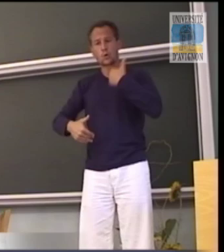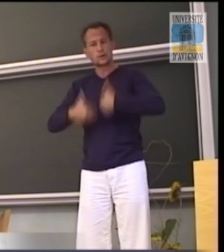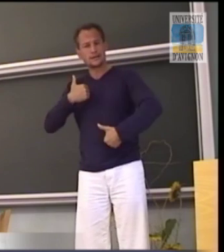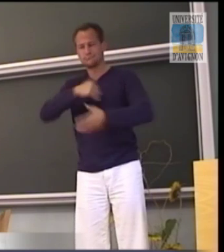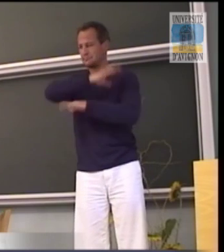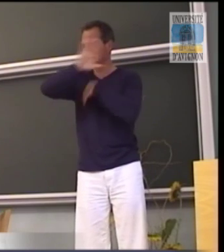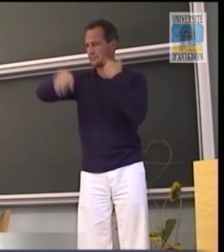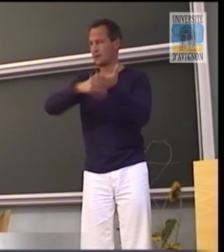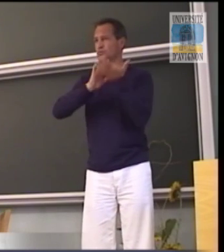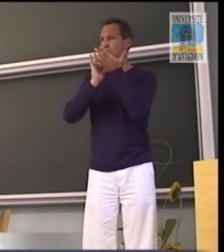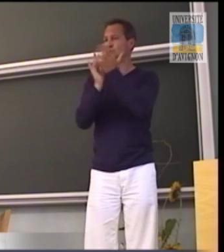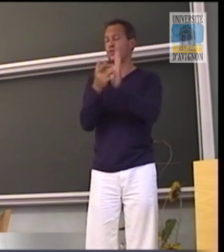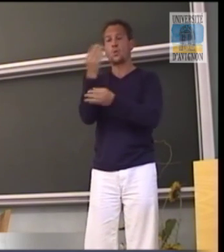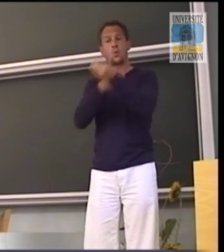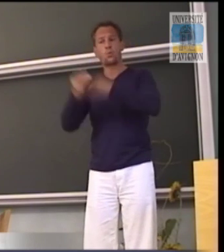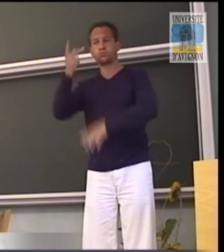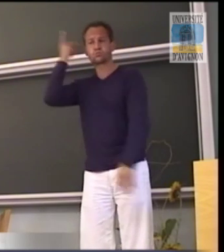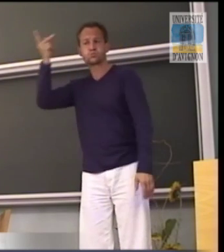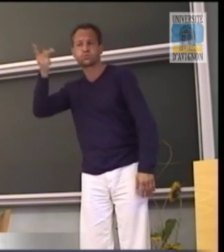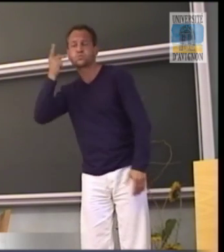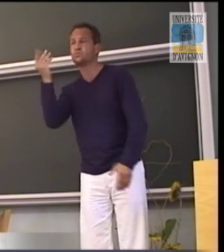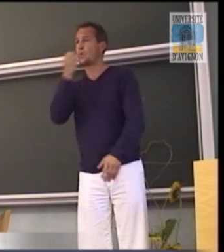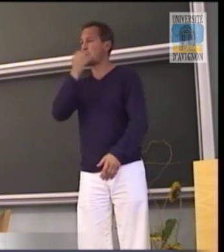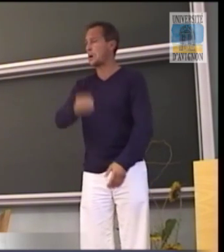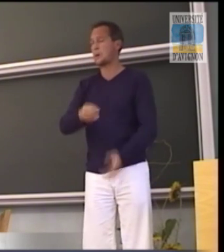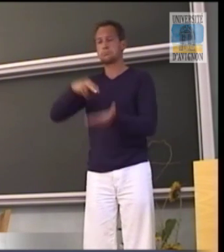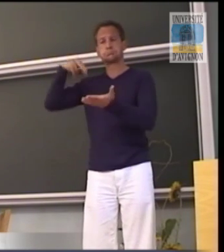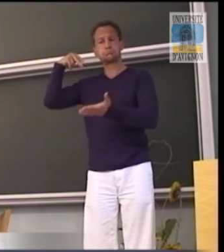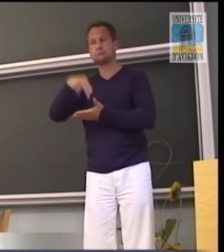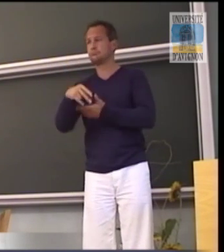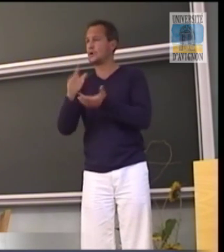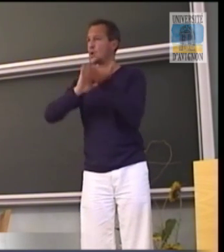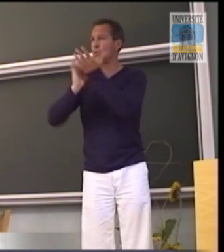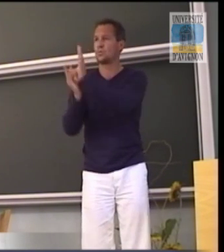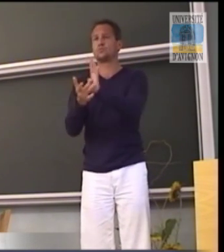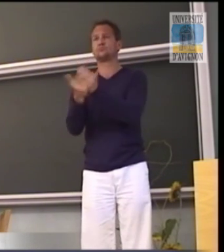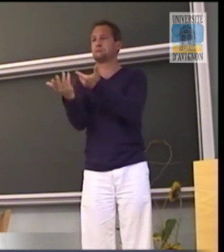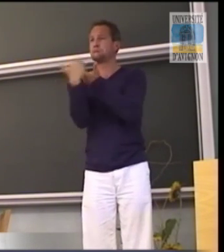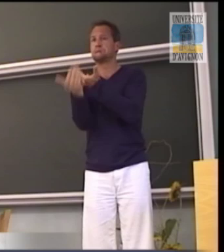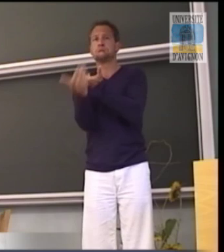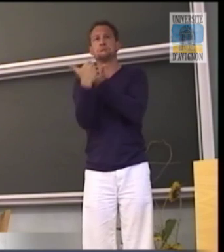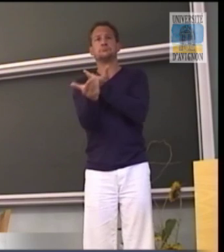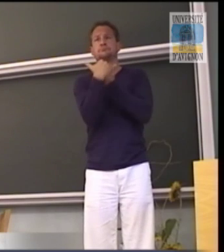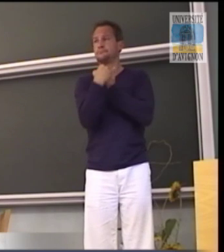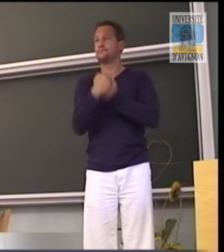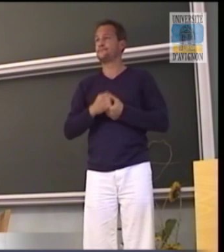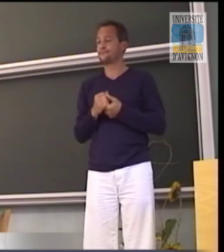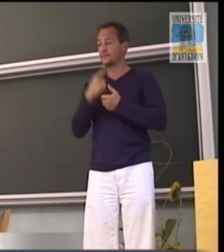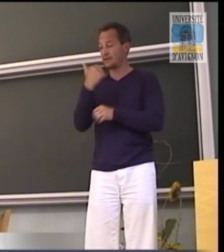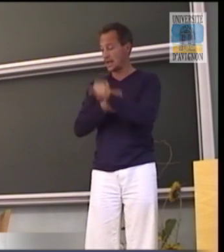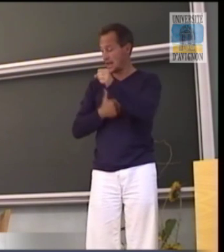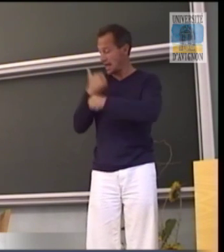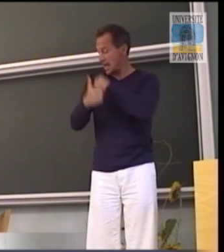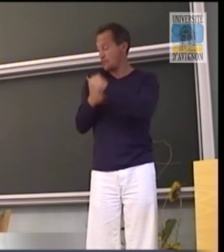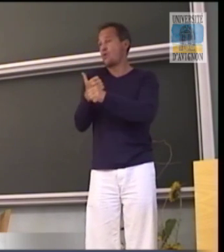confondu, d'accéder dès l'âge de 8 ans à la pratique, à la formation et depuis un an à la professionnalisation dans